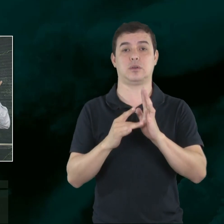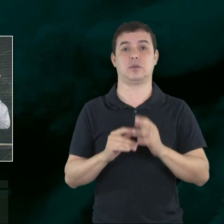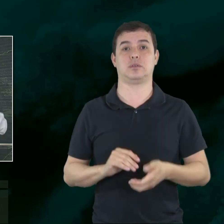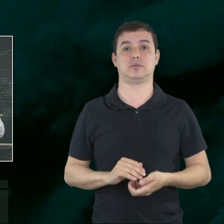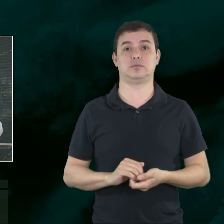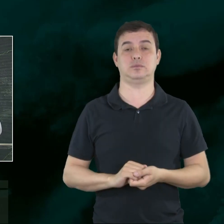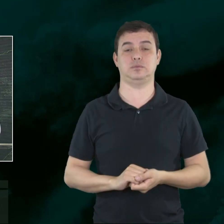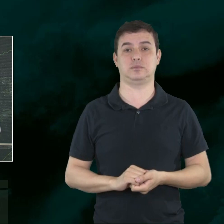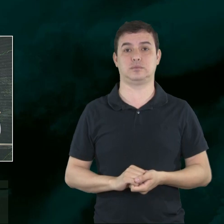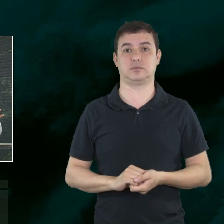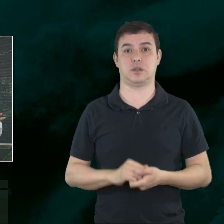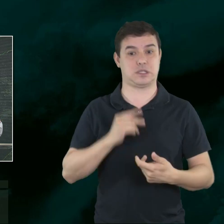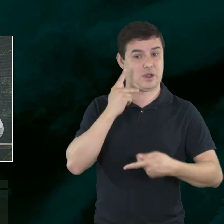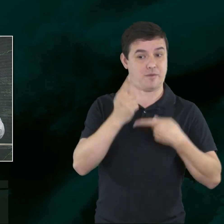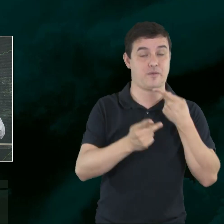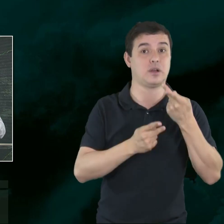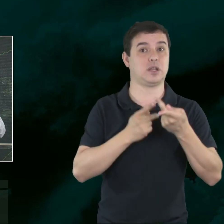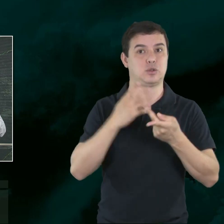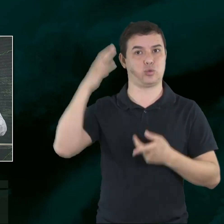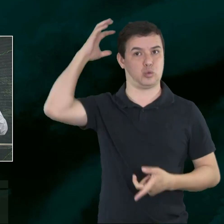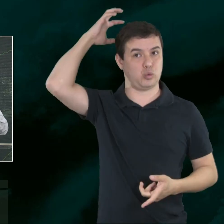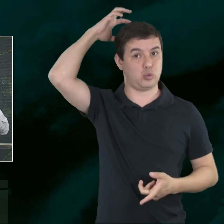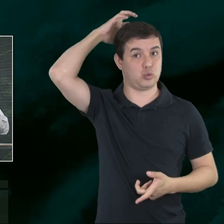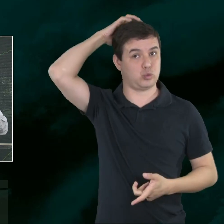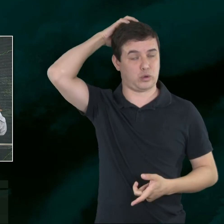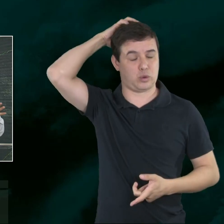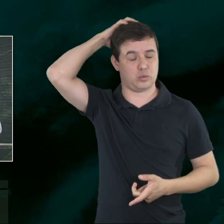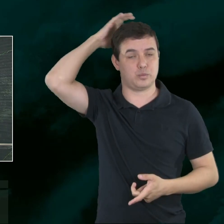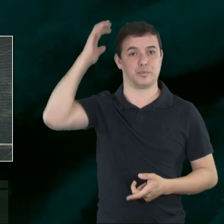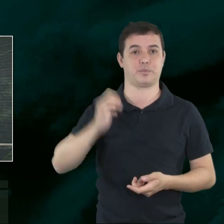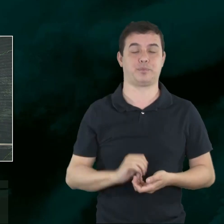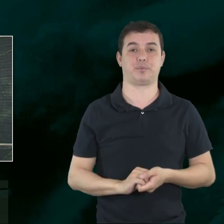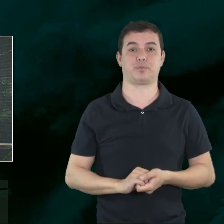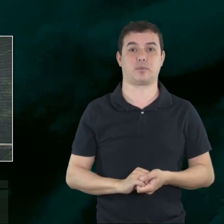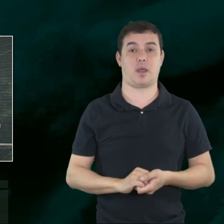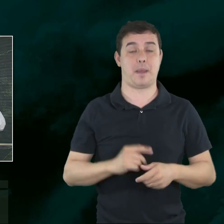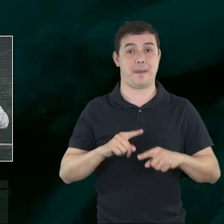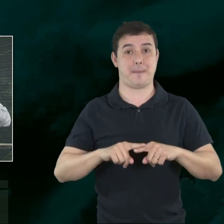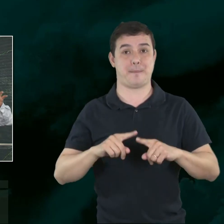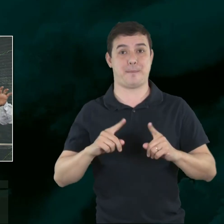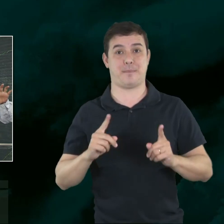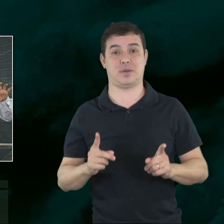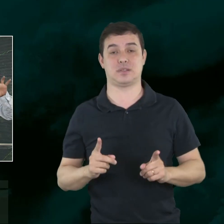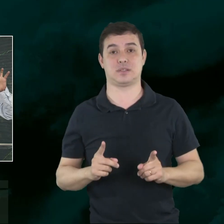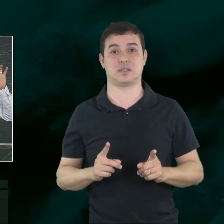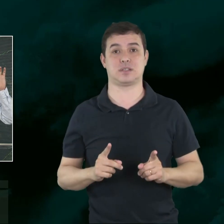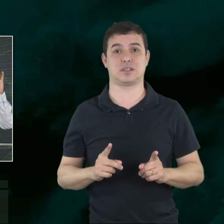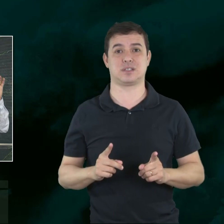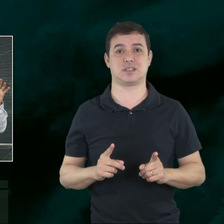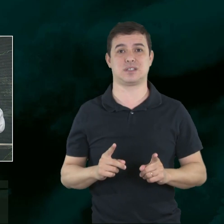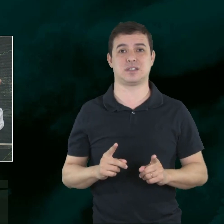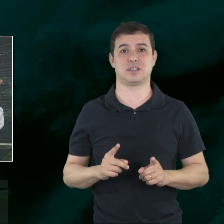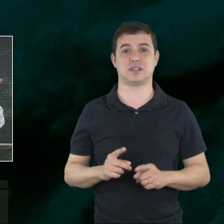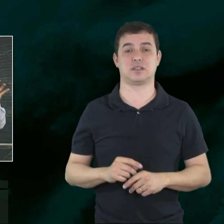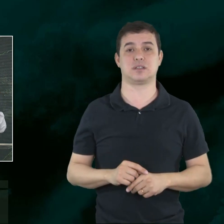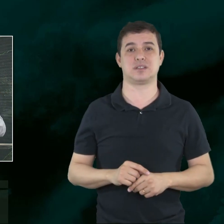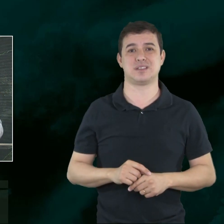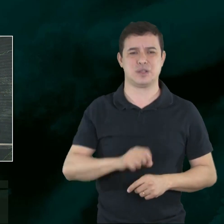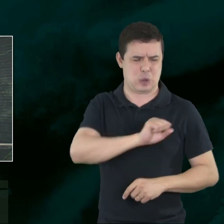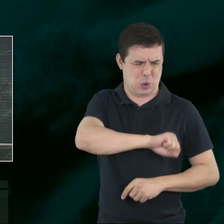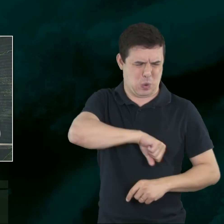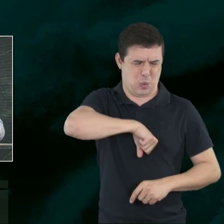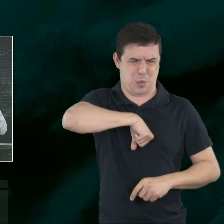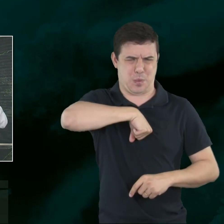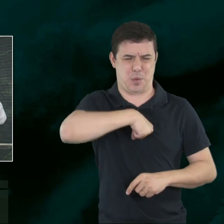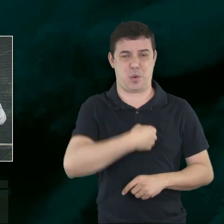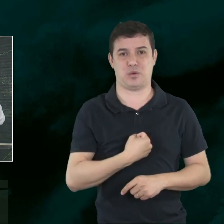cristãos judeus, não é isso? Porque no final dos tempos haverá ódio muito grande contra o povo